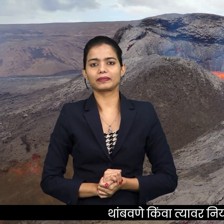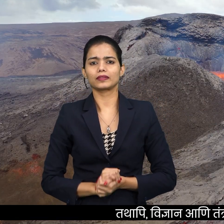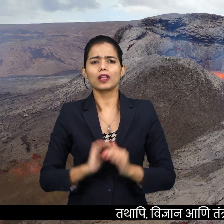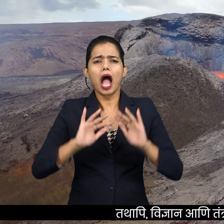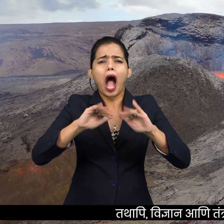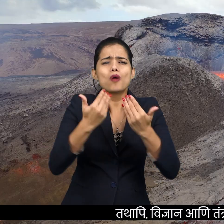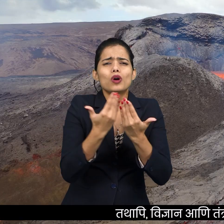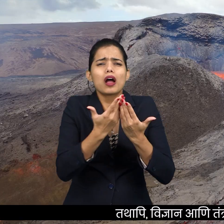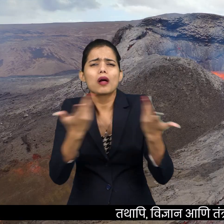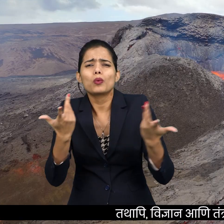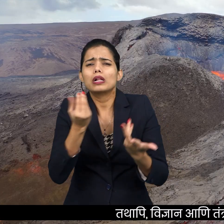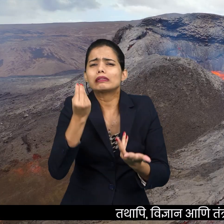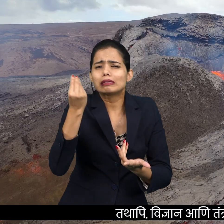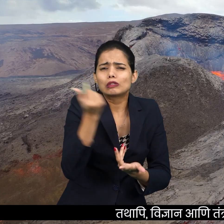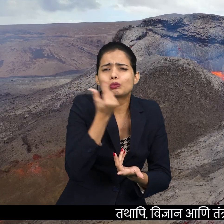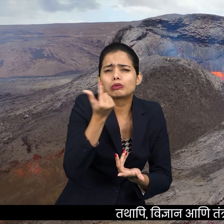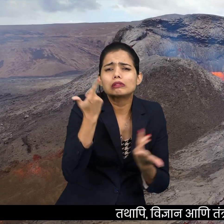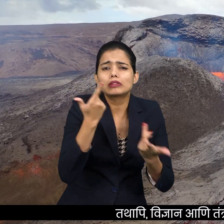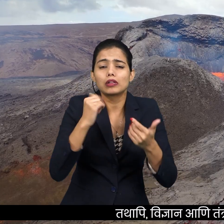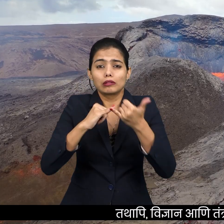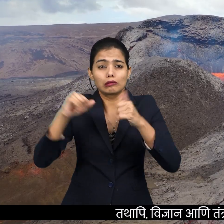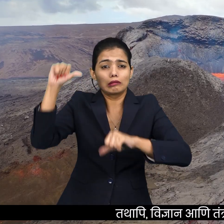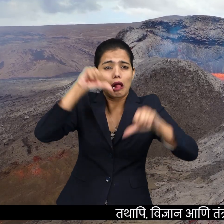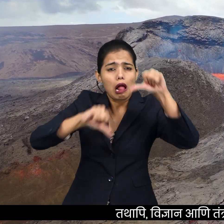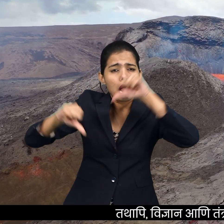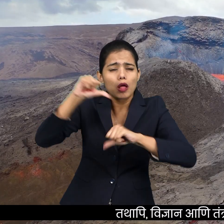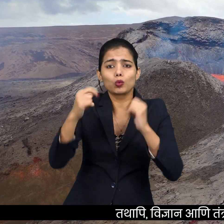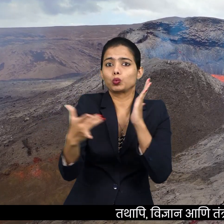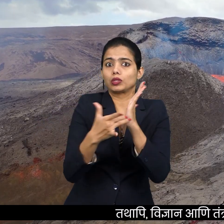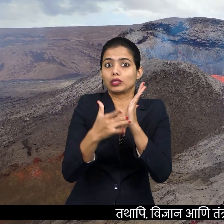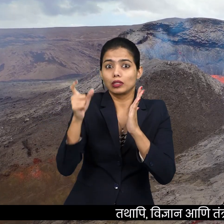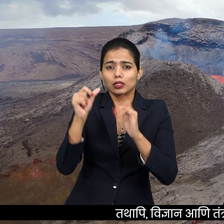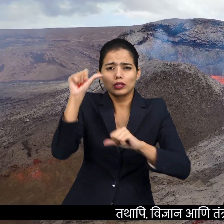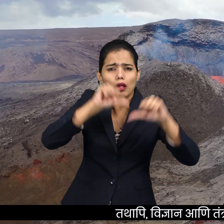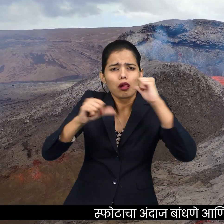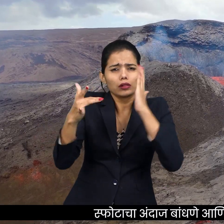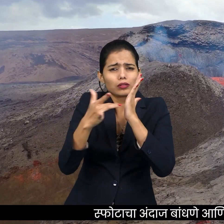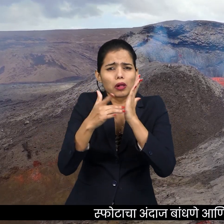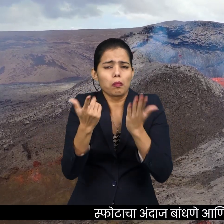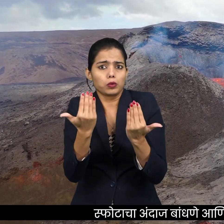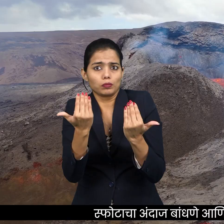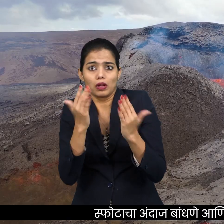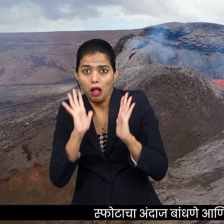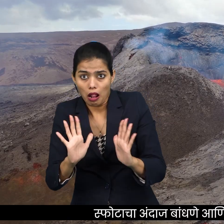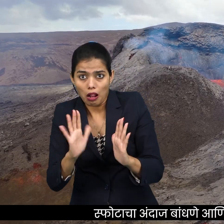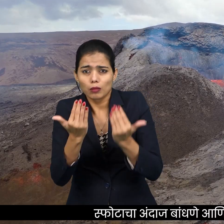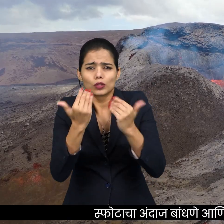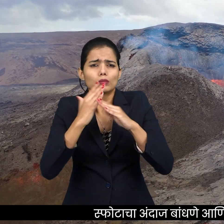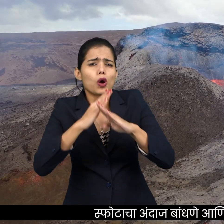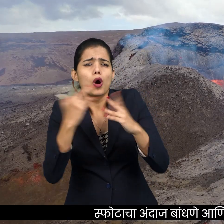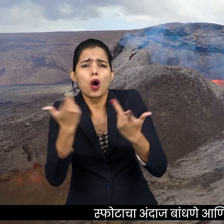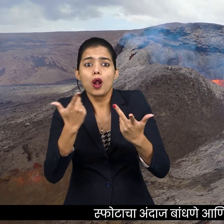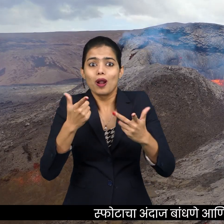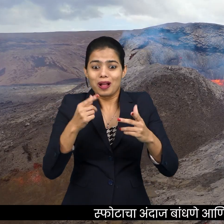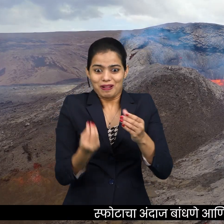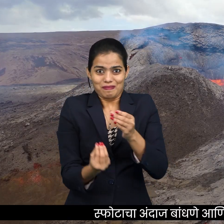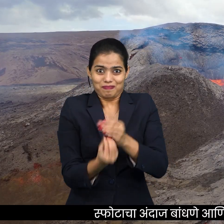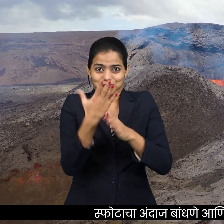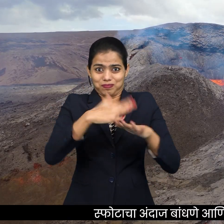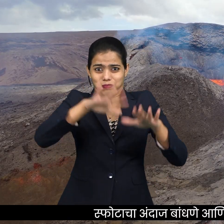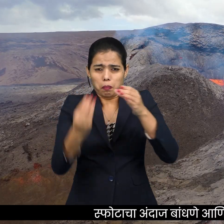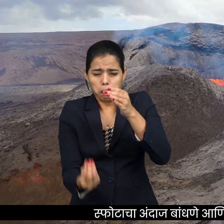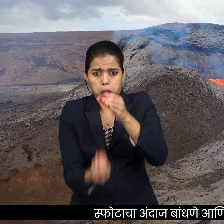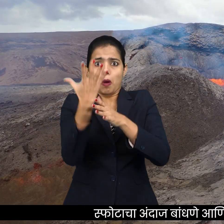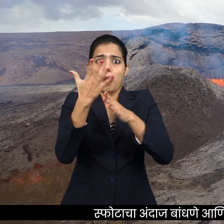नसते. तथापि विज्ञान आणि तंत्रज्ञानाचा वापर करून स्फोटाचा अंदाज बांधणे आणि